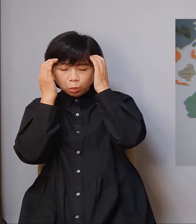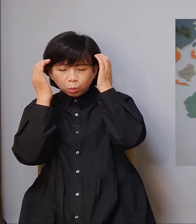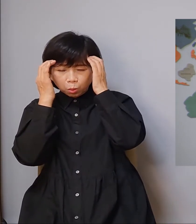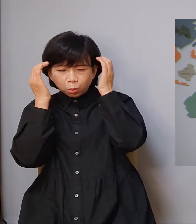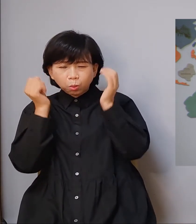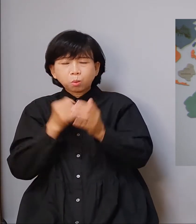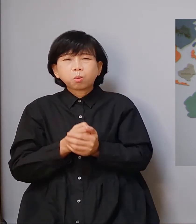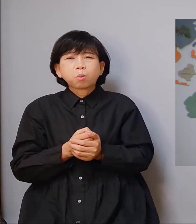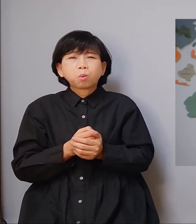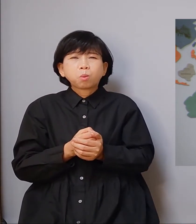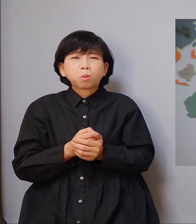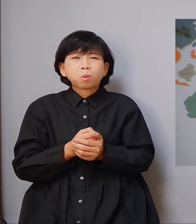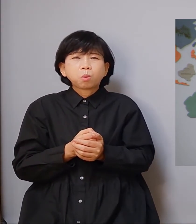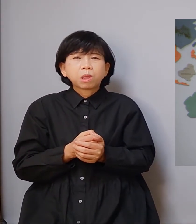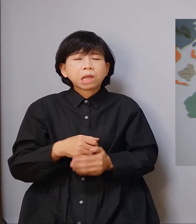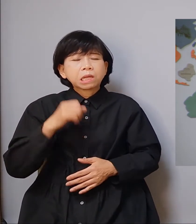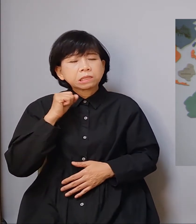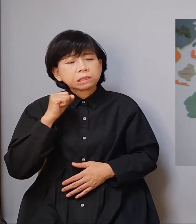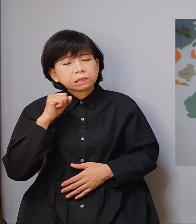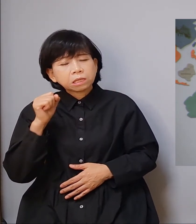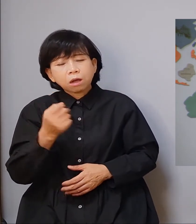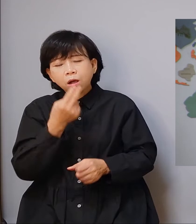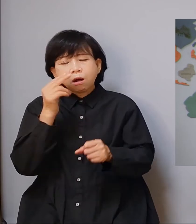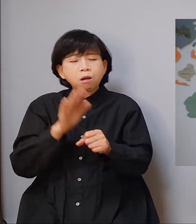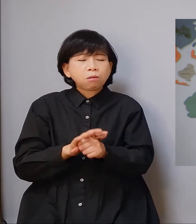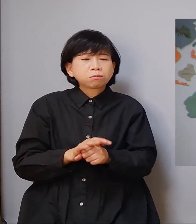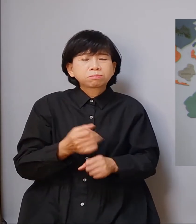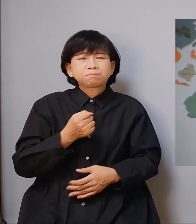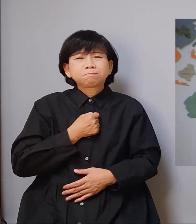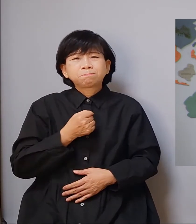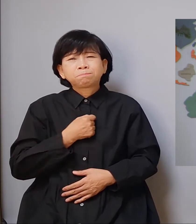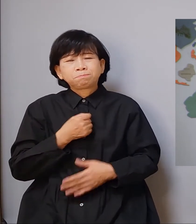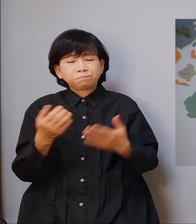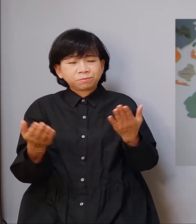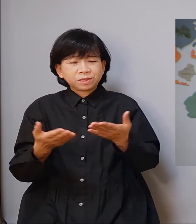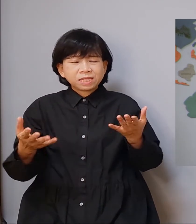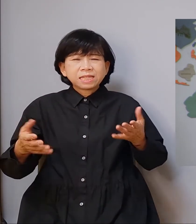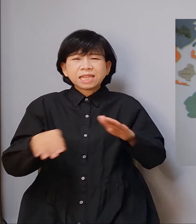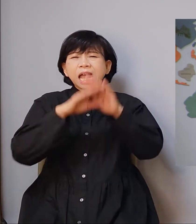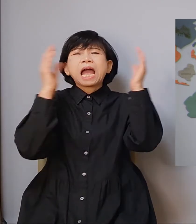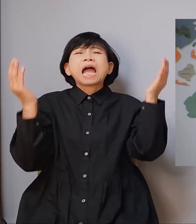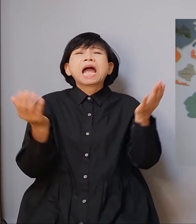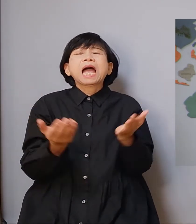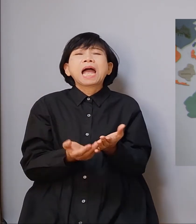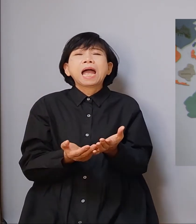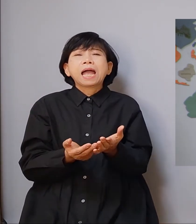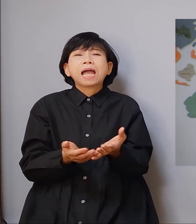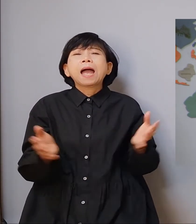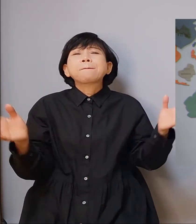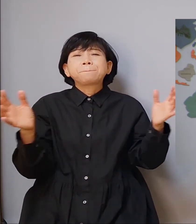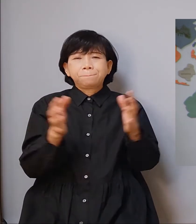구덩이, 질질 끌려가는 거, 억울한 일, 속상한 일, 이거를 합친 겁니다.